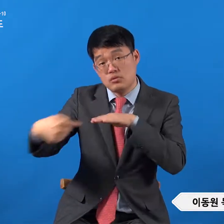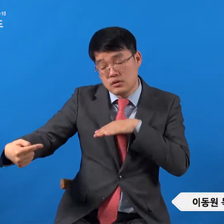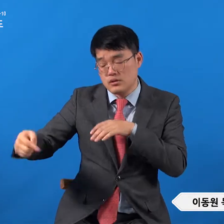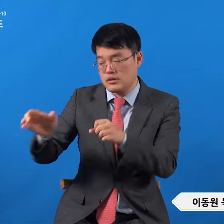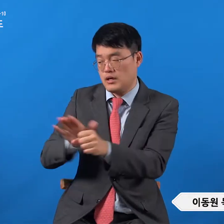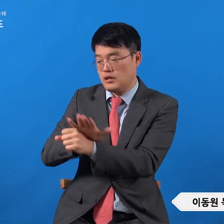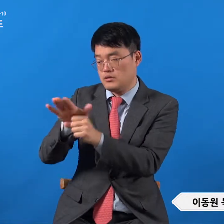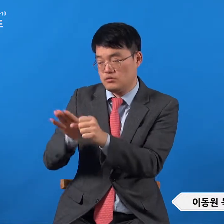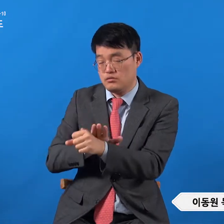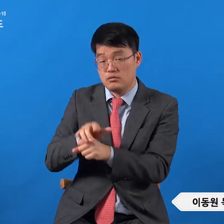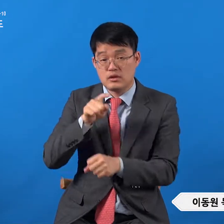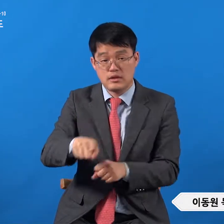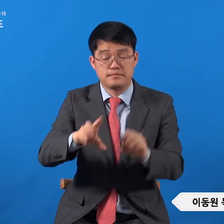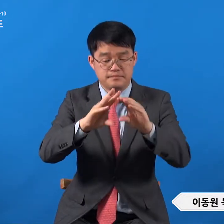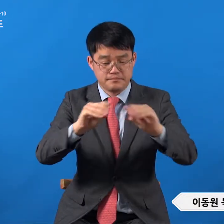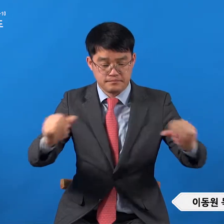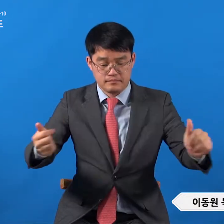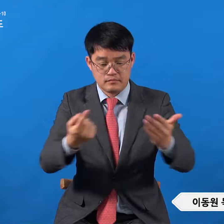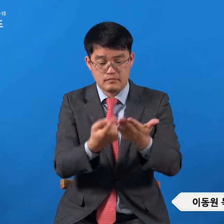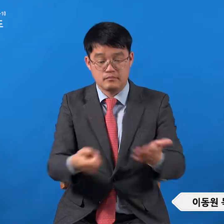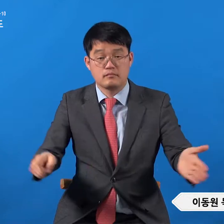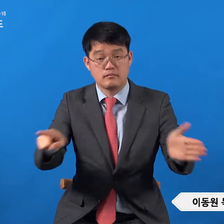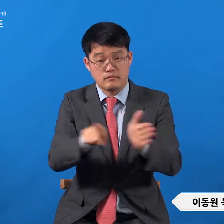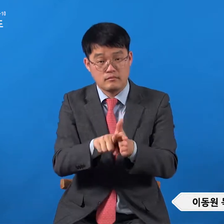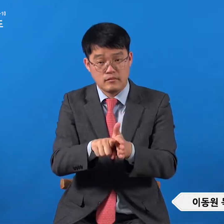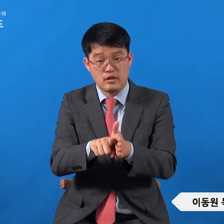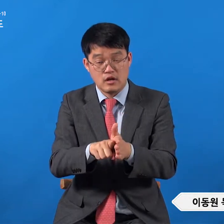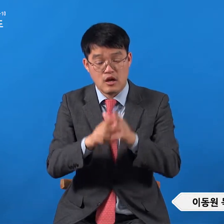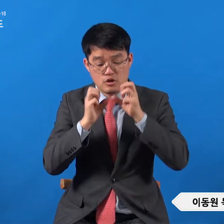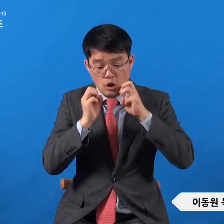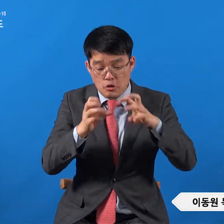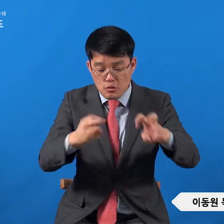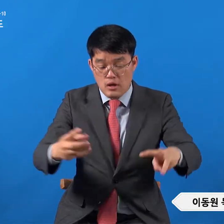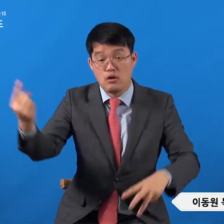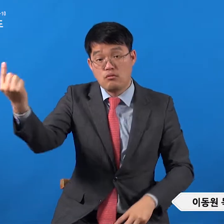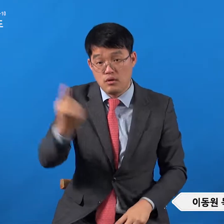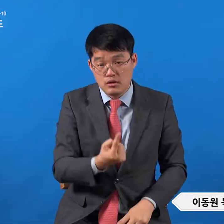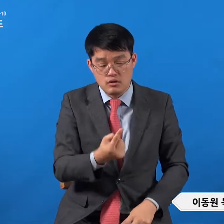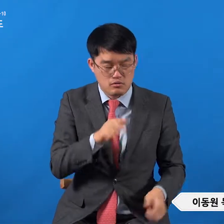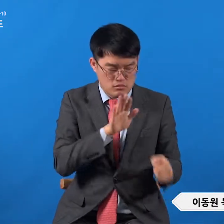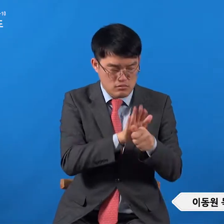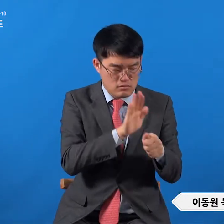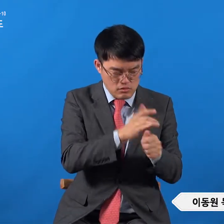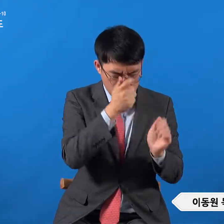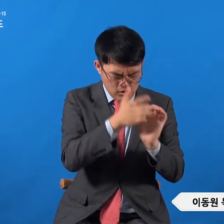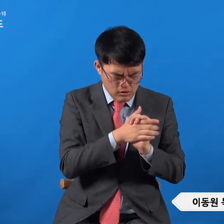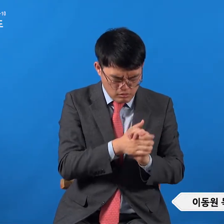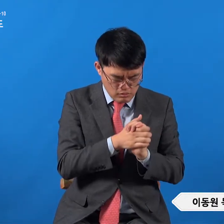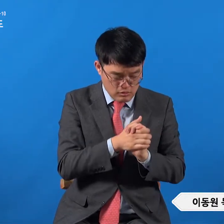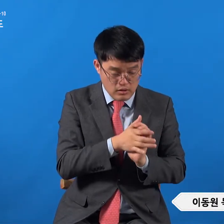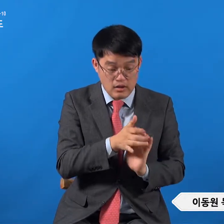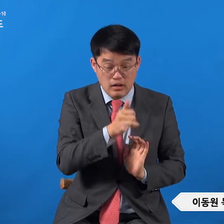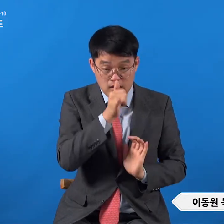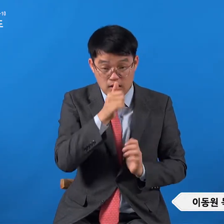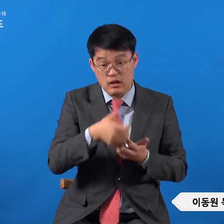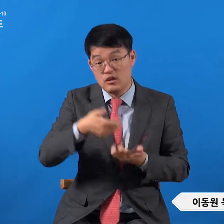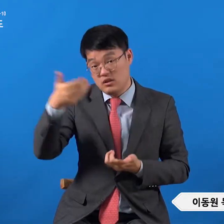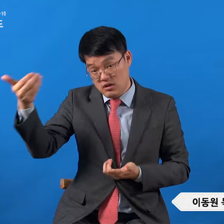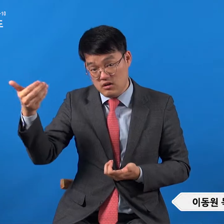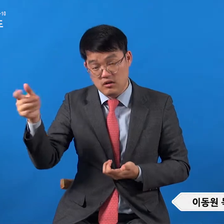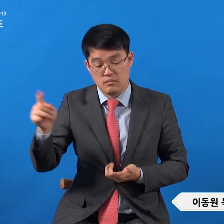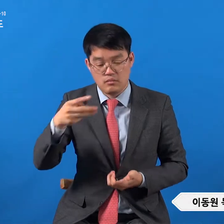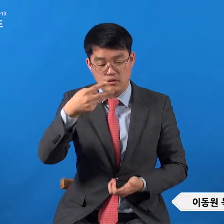사랑하시고 또 이 땅을 위해서 선교사로 와서 중보기도의 모본을 보였던 지금은 고인이